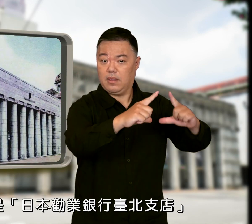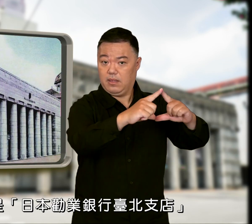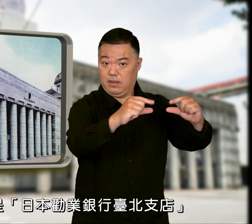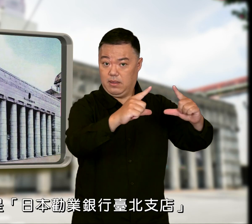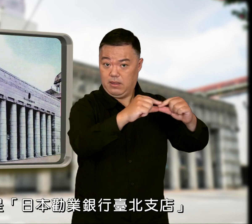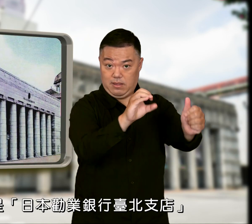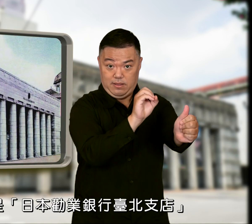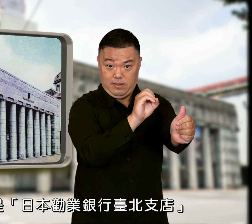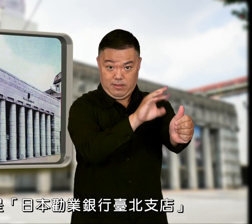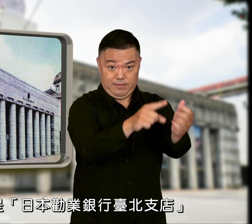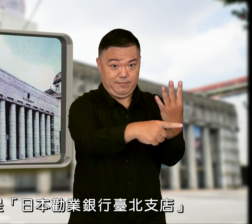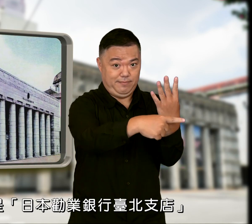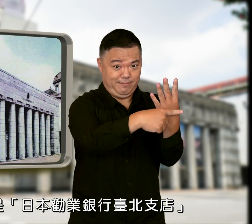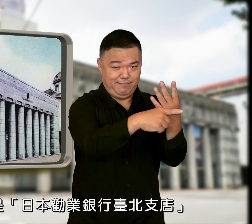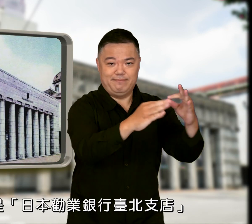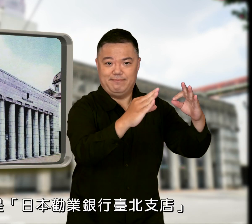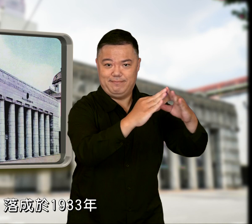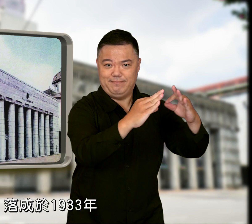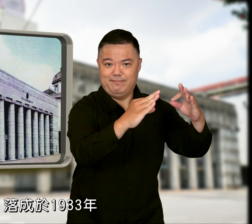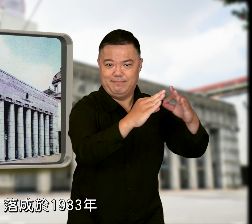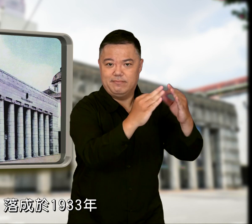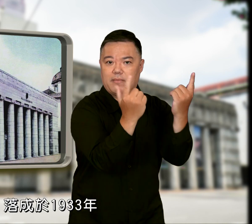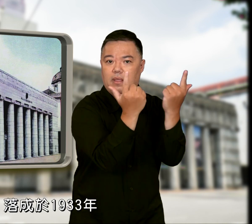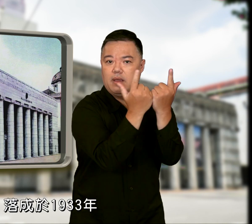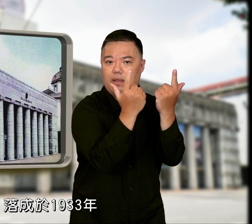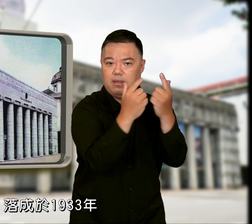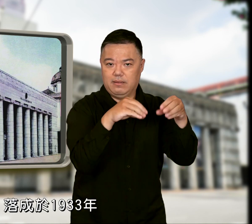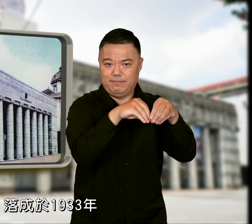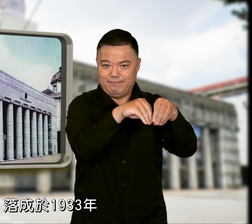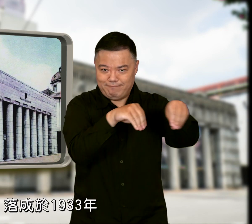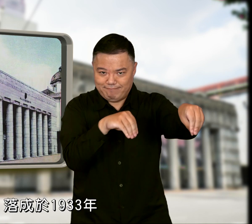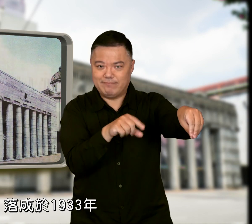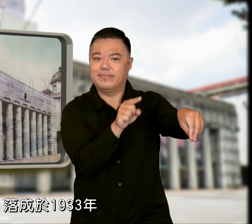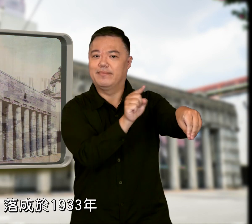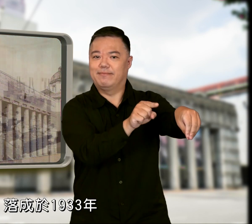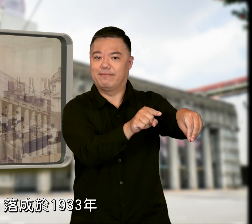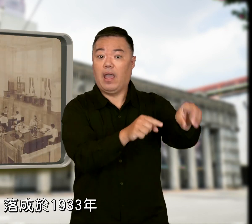北支店，落成于1933年。